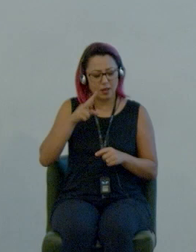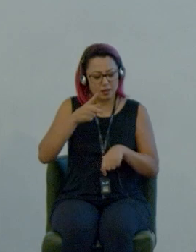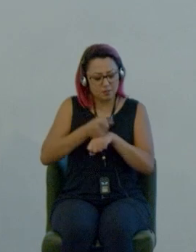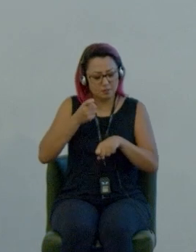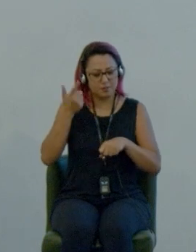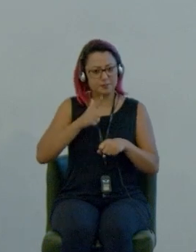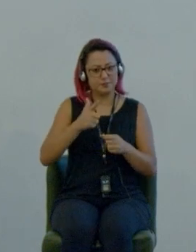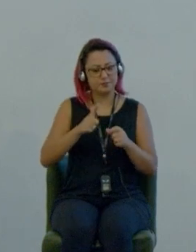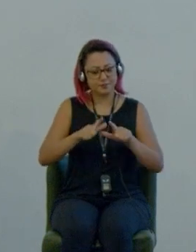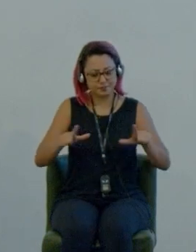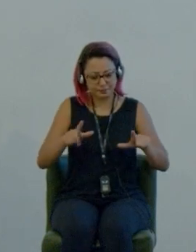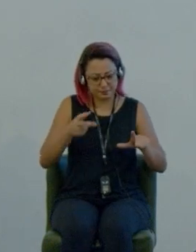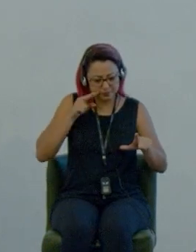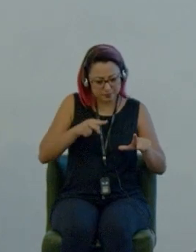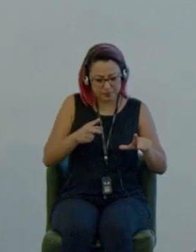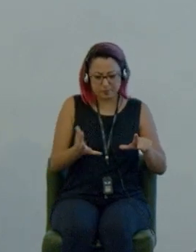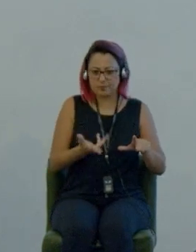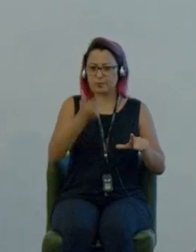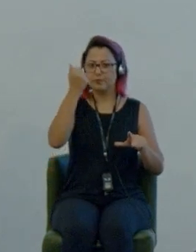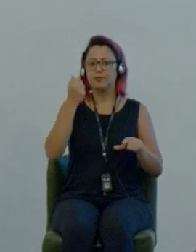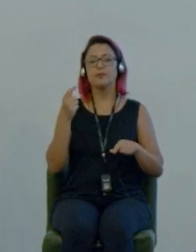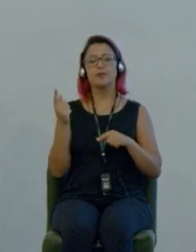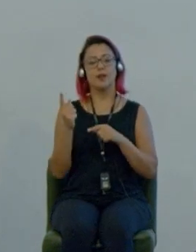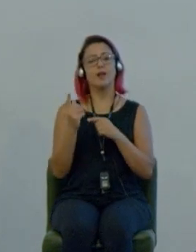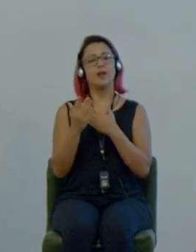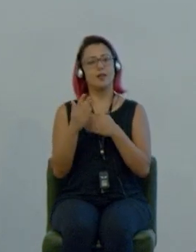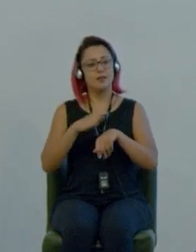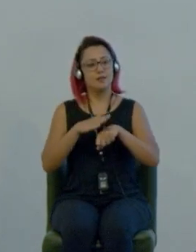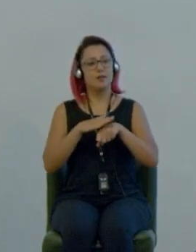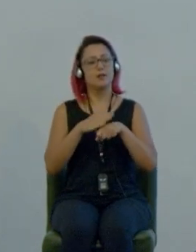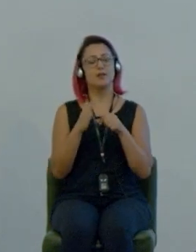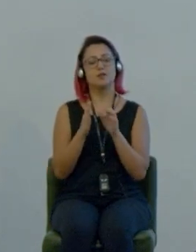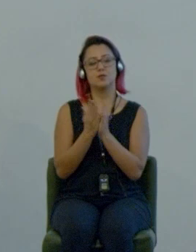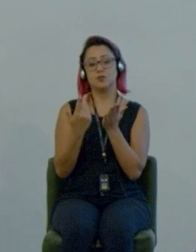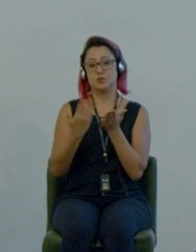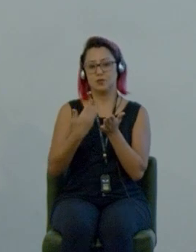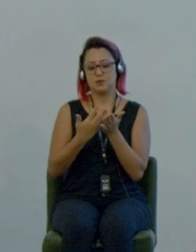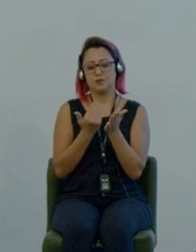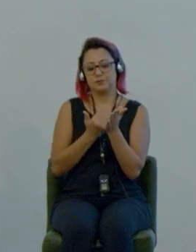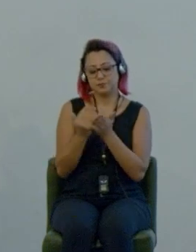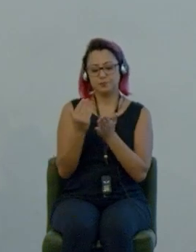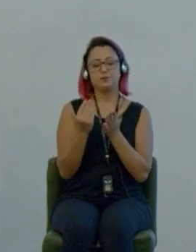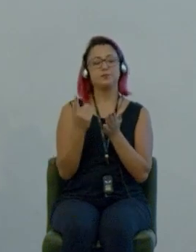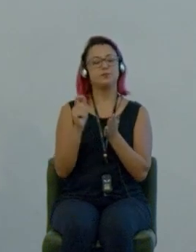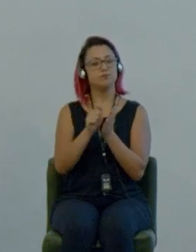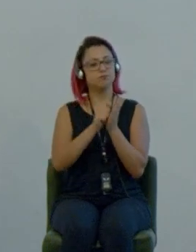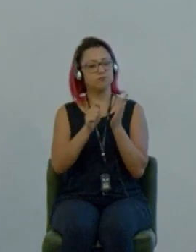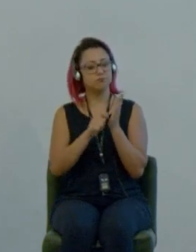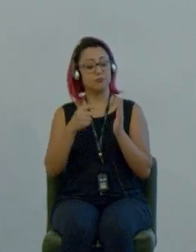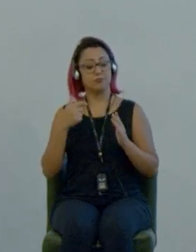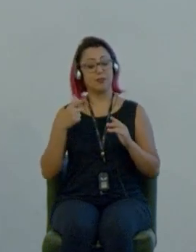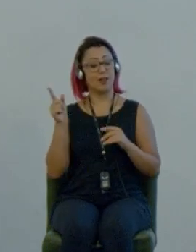livre, lui parle de terra incognita. Il dit « J'ai découvert une